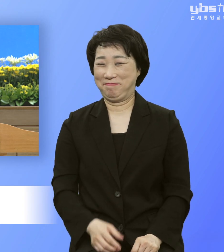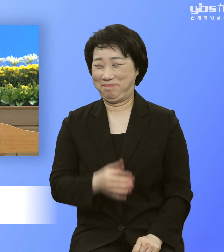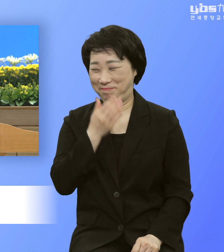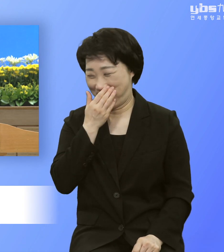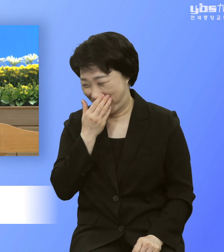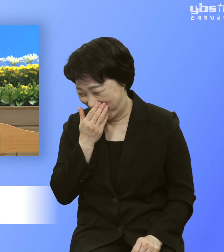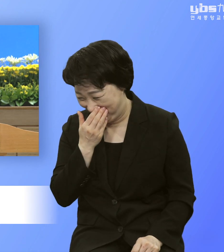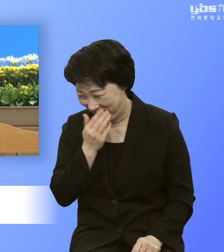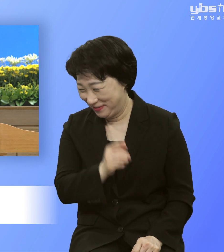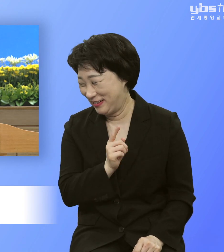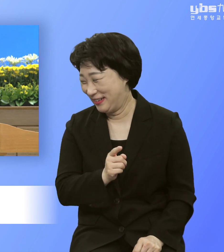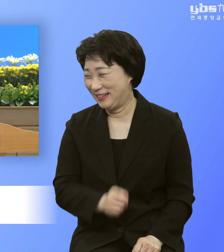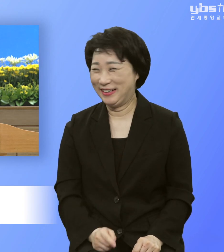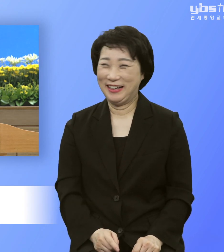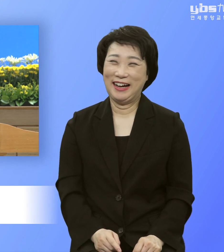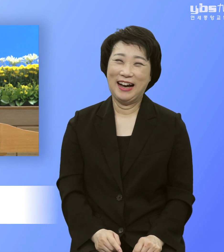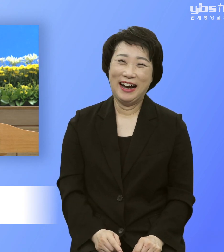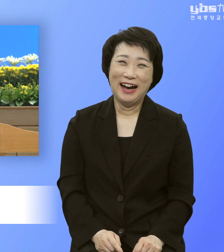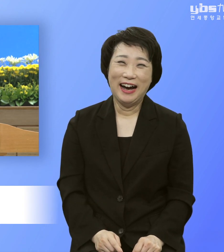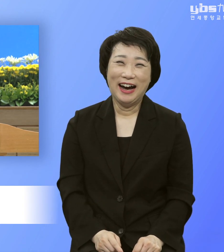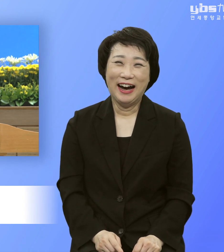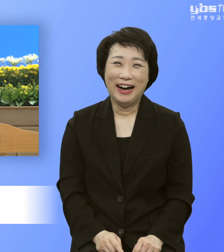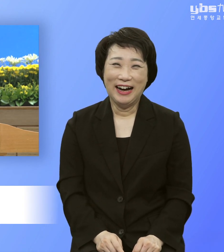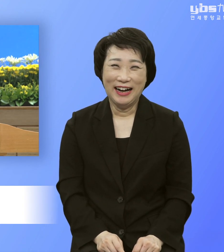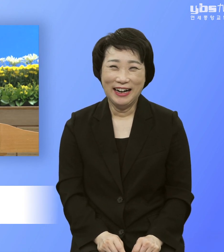그러면 들통 다 난다.